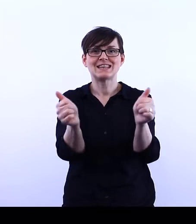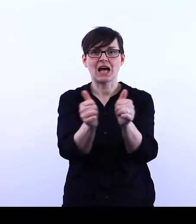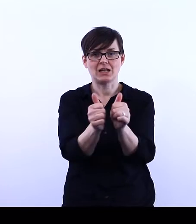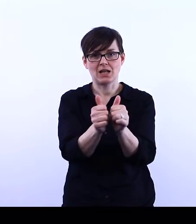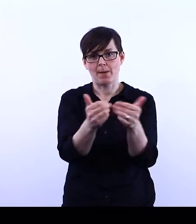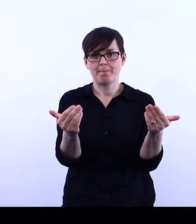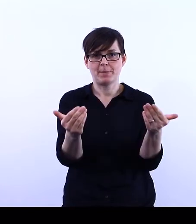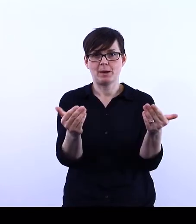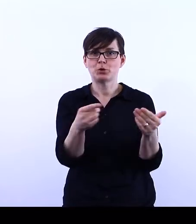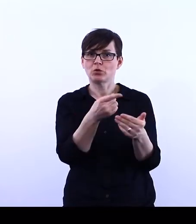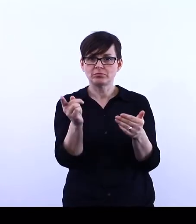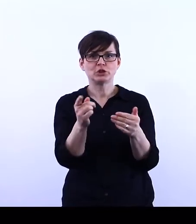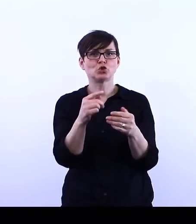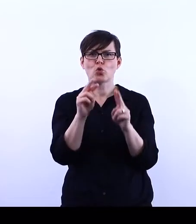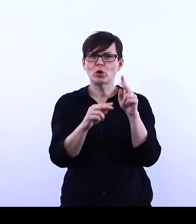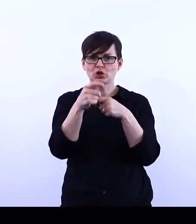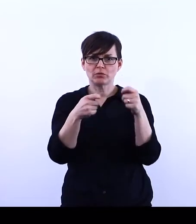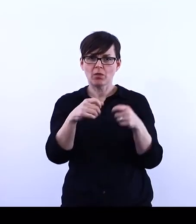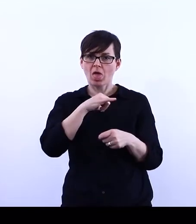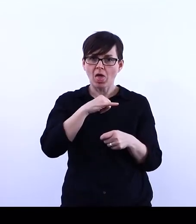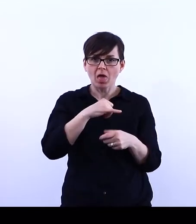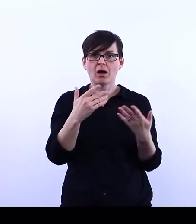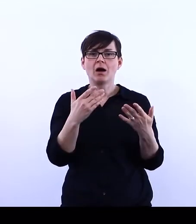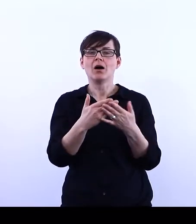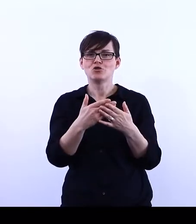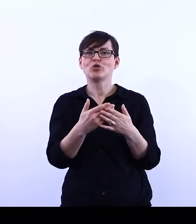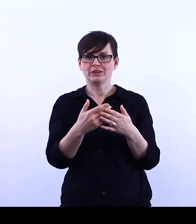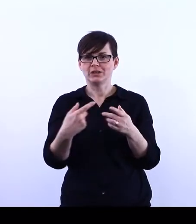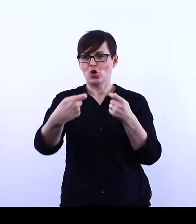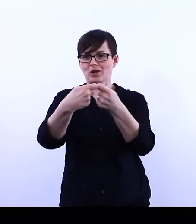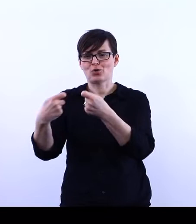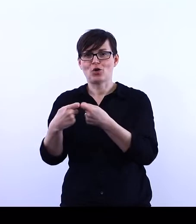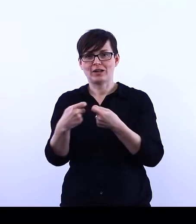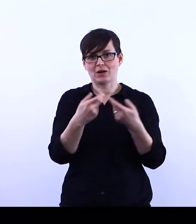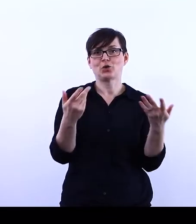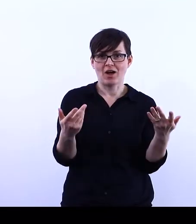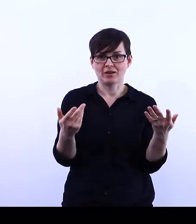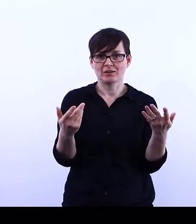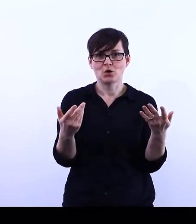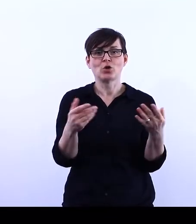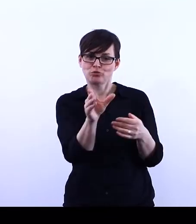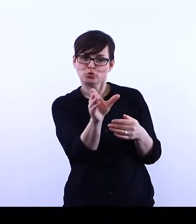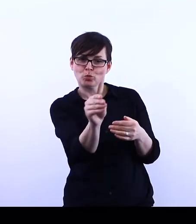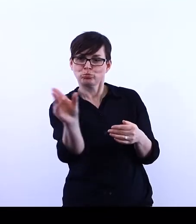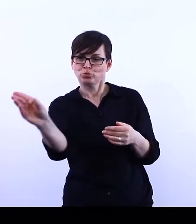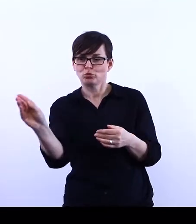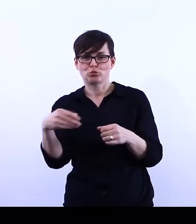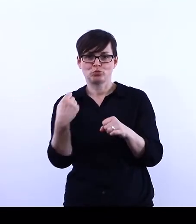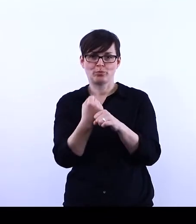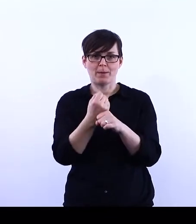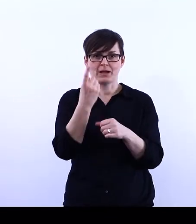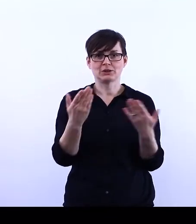letztendlich für uns gewonnen haben. Dennoch ist es natürlich so, dass es ja ganz unterschiedliche Strukturen und Ebenen gibt,